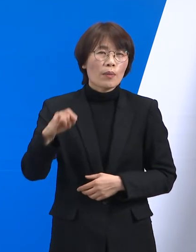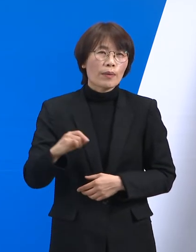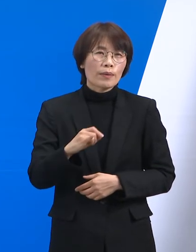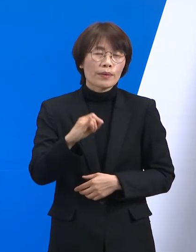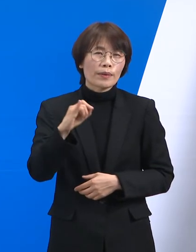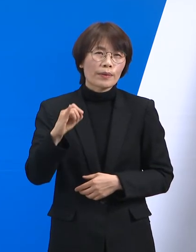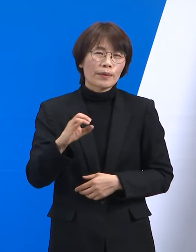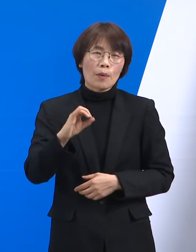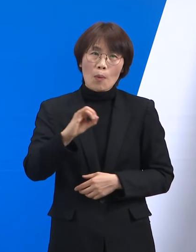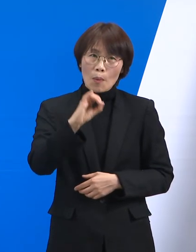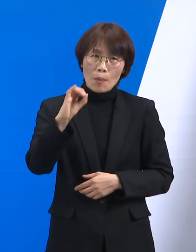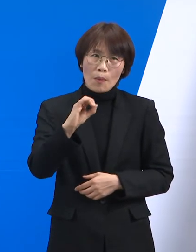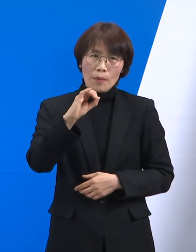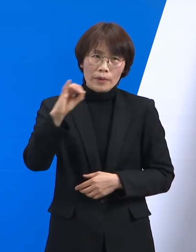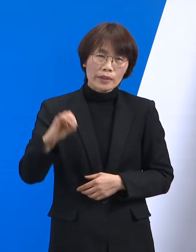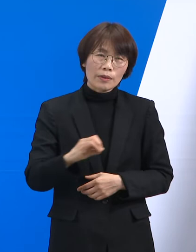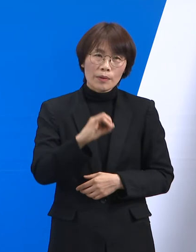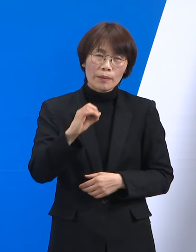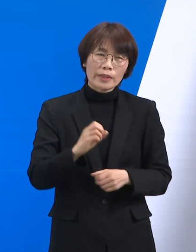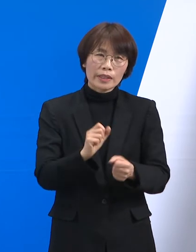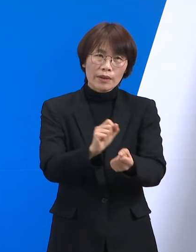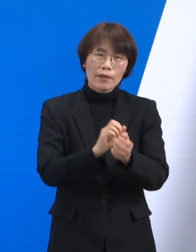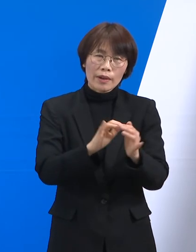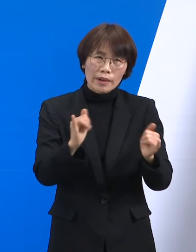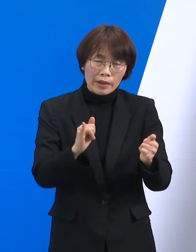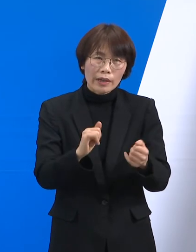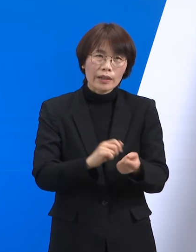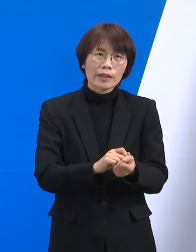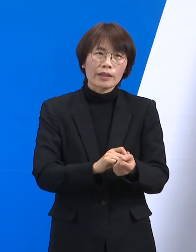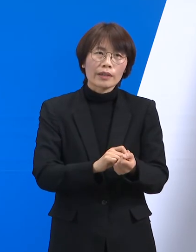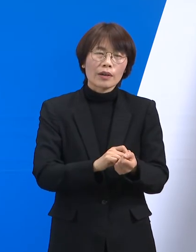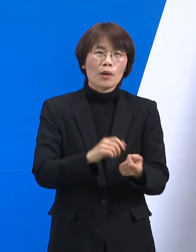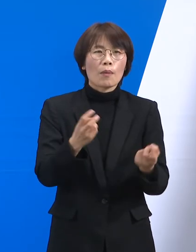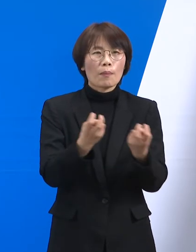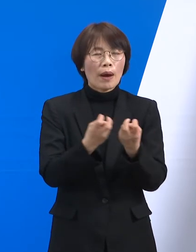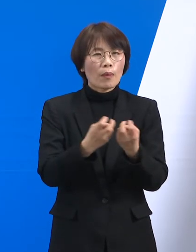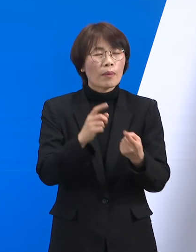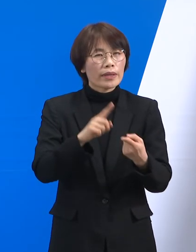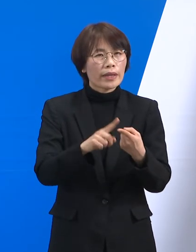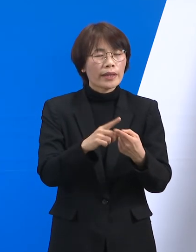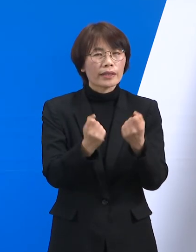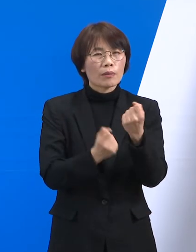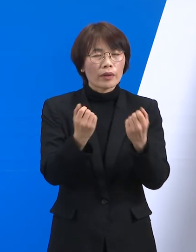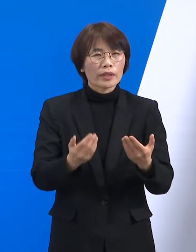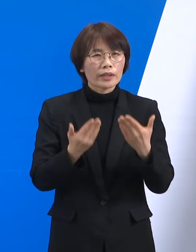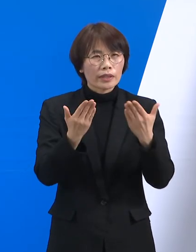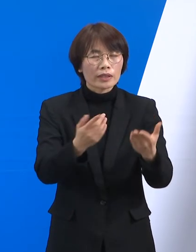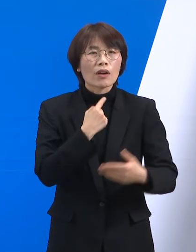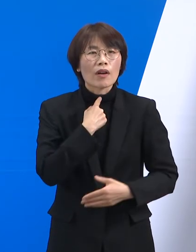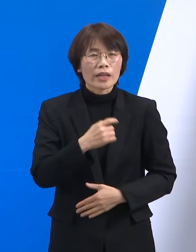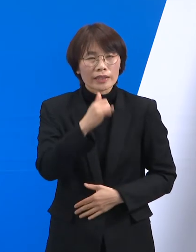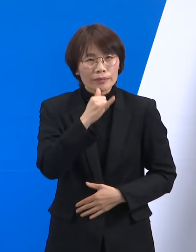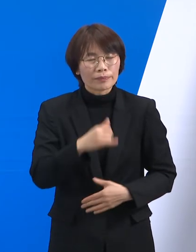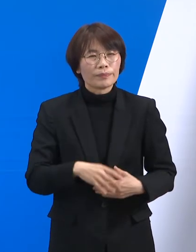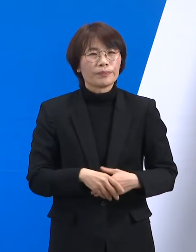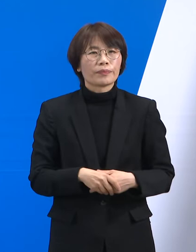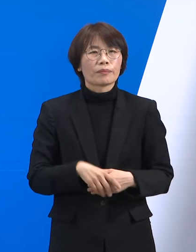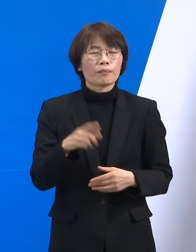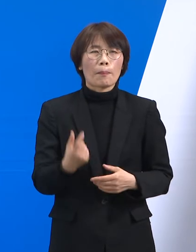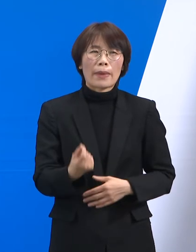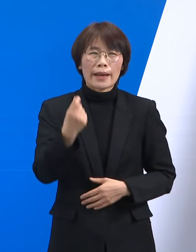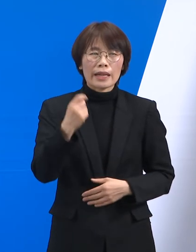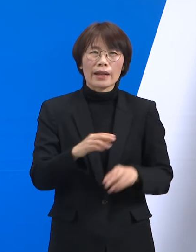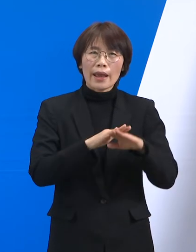맞는 방역 및 재택치료 체계 개편 방안을 발표하였으며, 이를 통해 코로나19 현장 대응을 보다